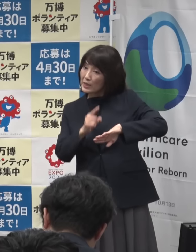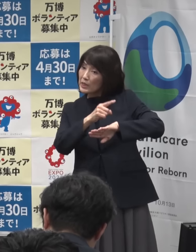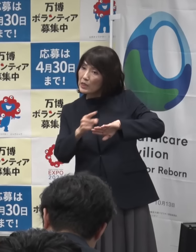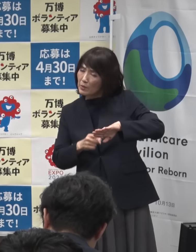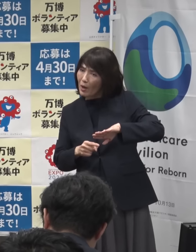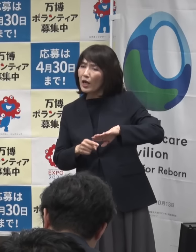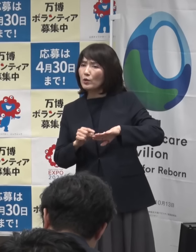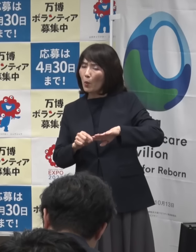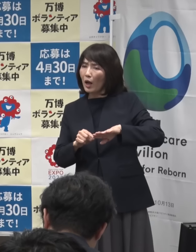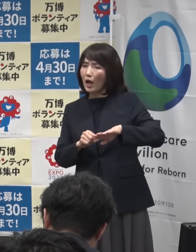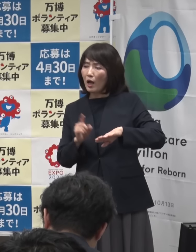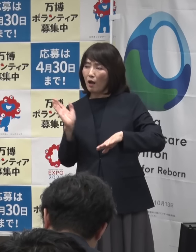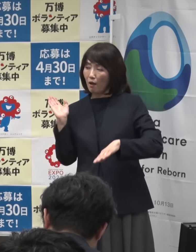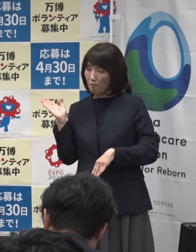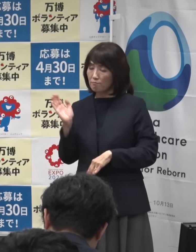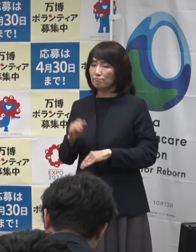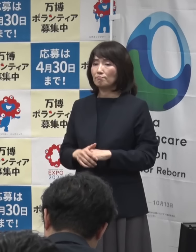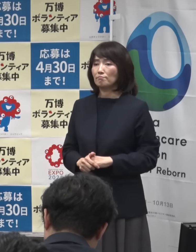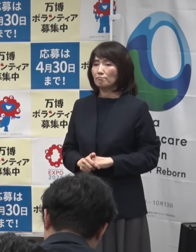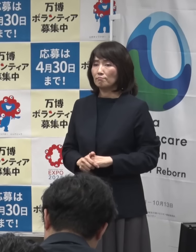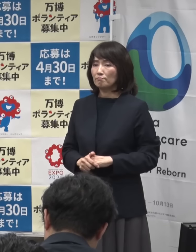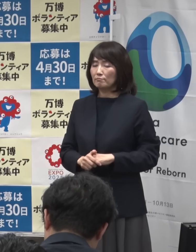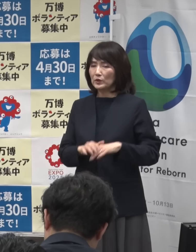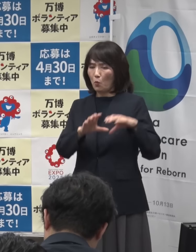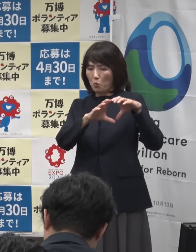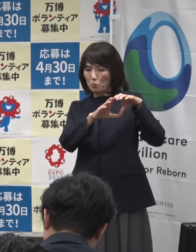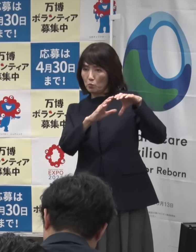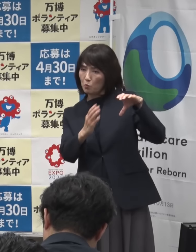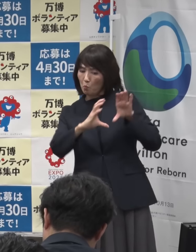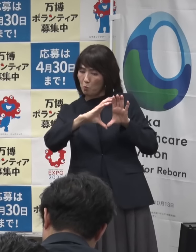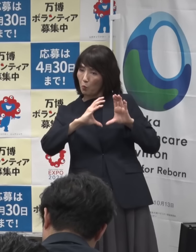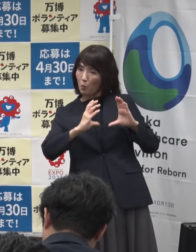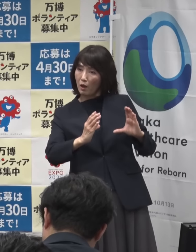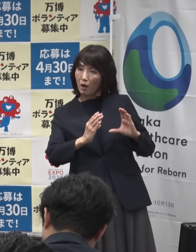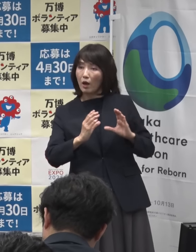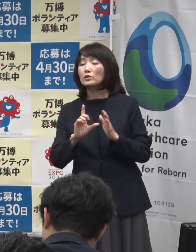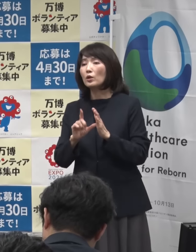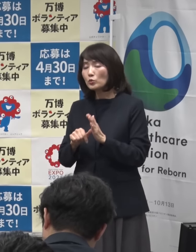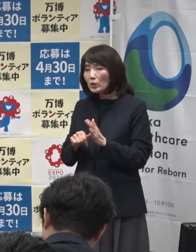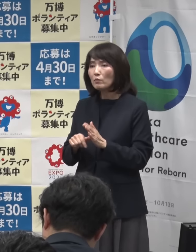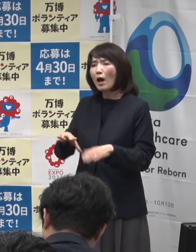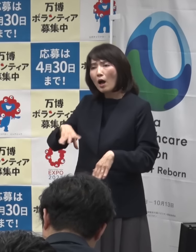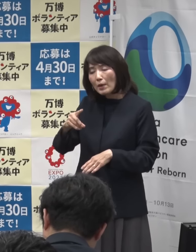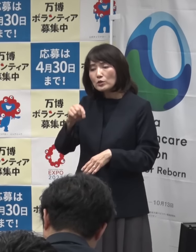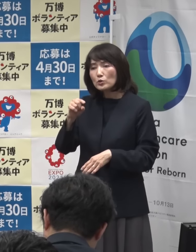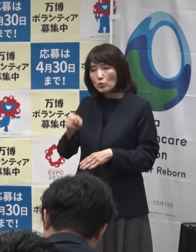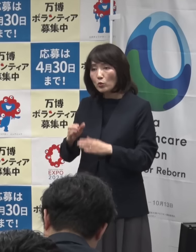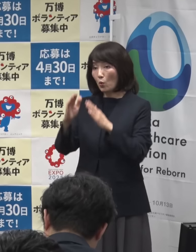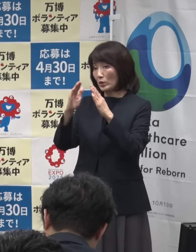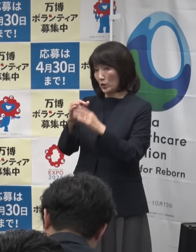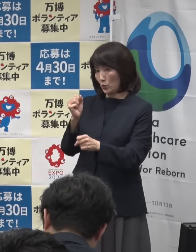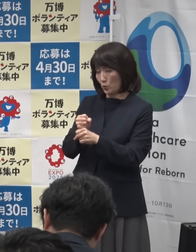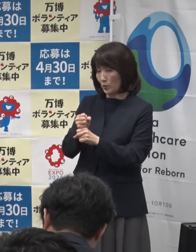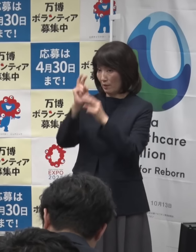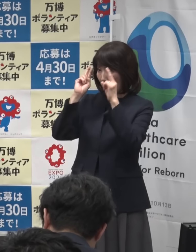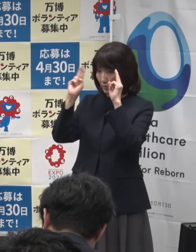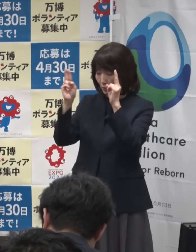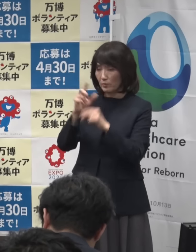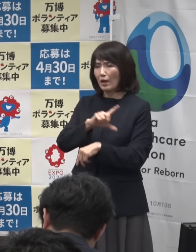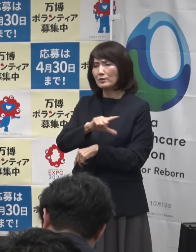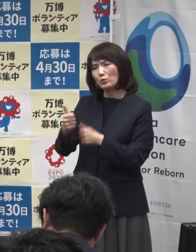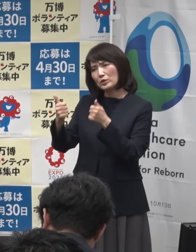ったり、あるいは、これひび割れでありますけど、ひび割れがあったりたわみなどの異常が見られた場合は、まずはこの住宅を施工した事業者等